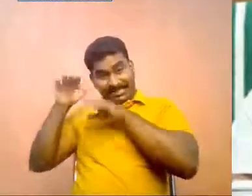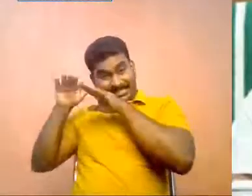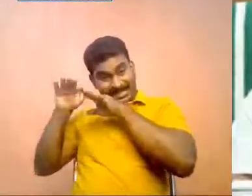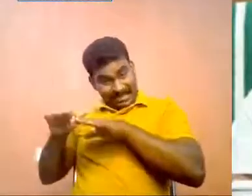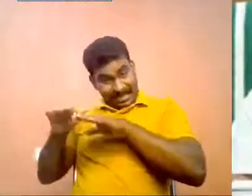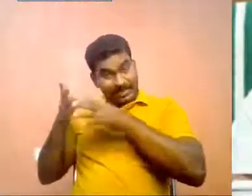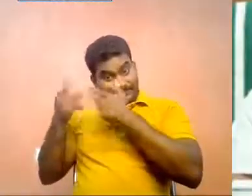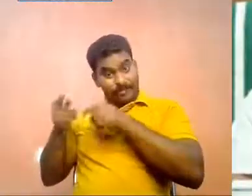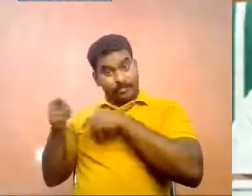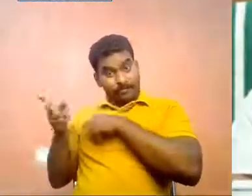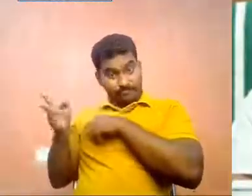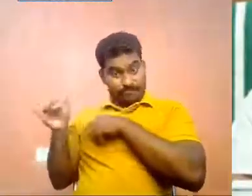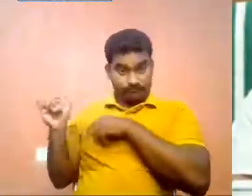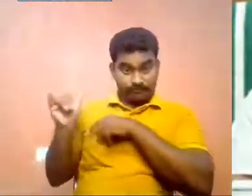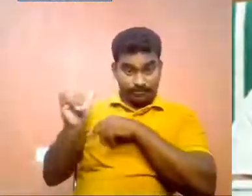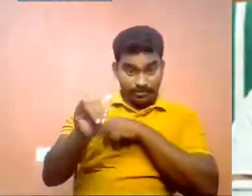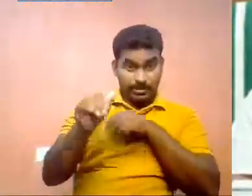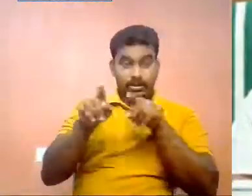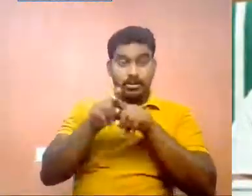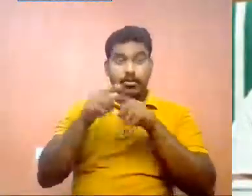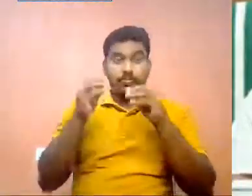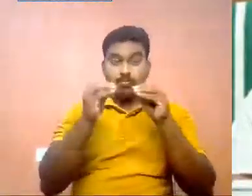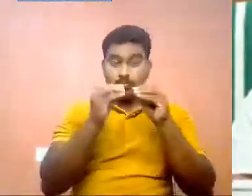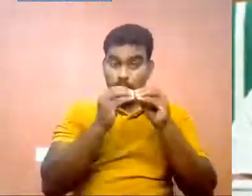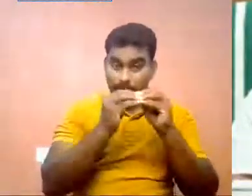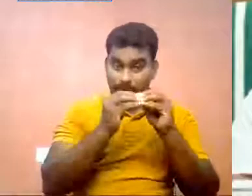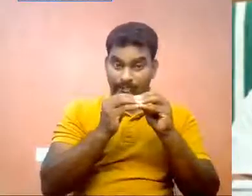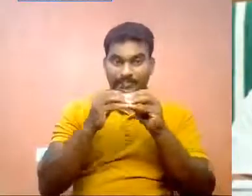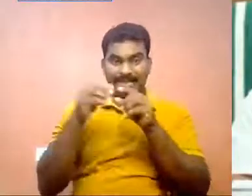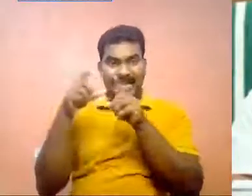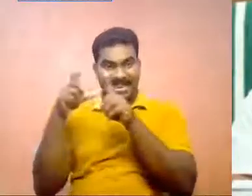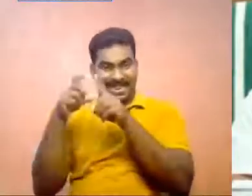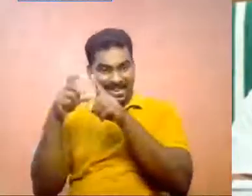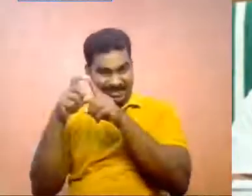മുംബൈ, ഡൽഹി തുടങ്ങി